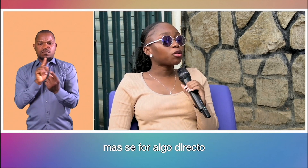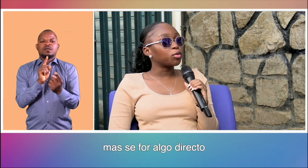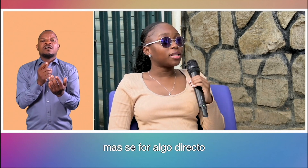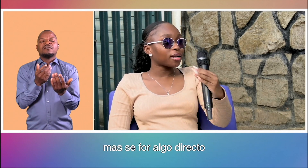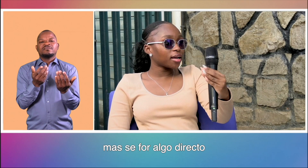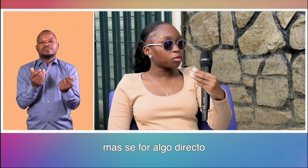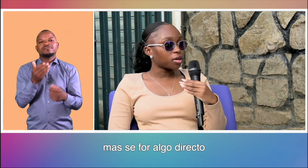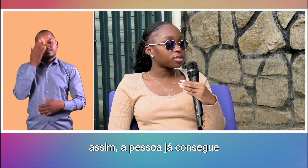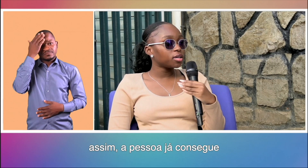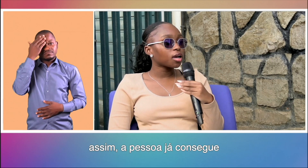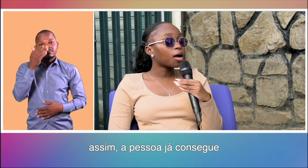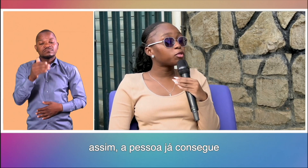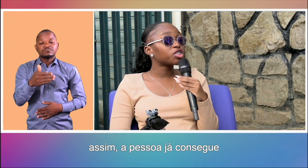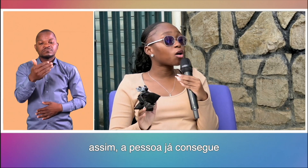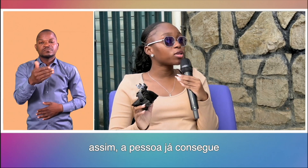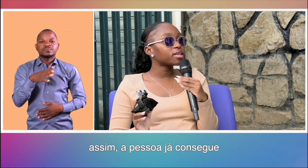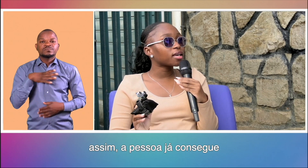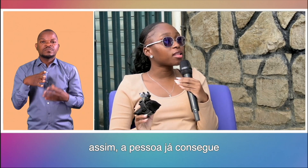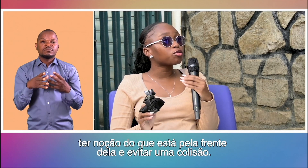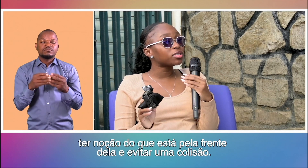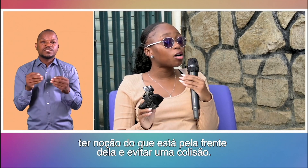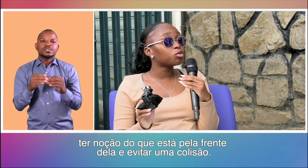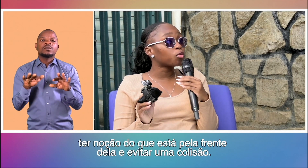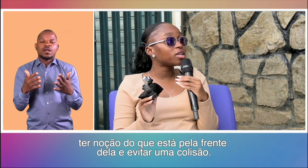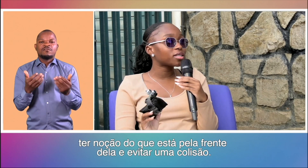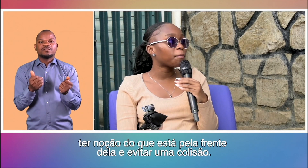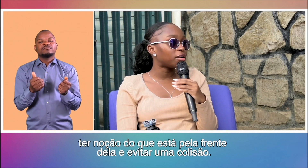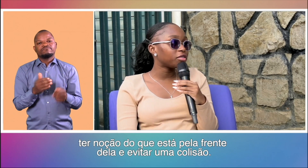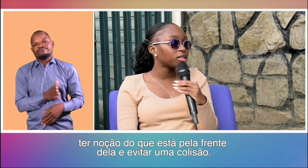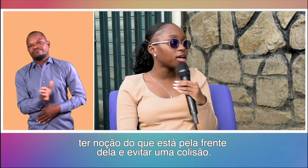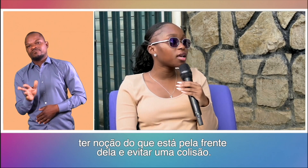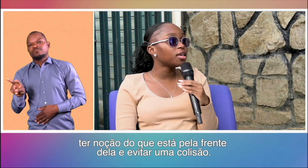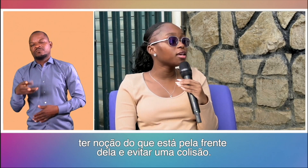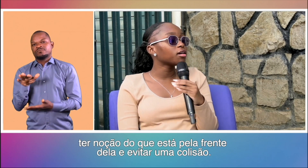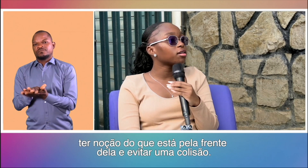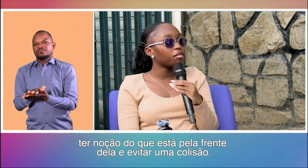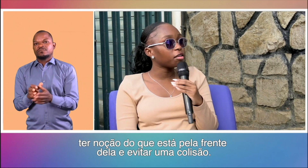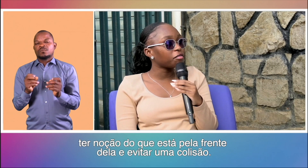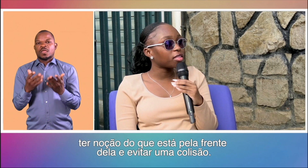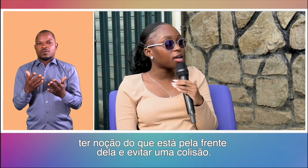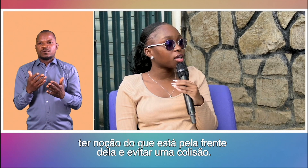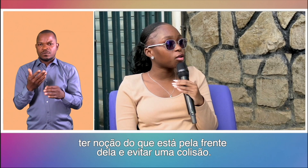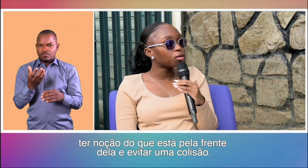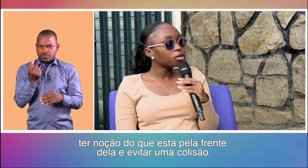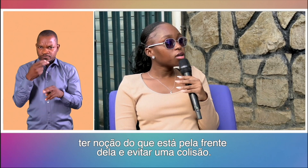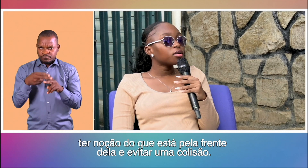algo direto assim, a pessoa já consegue ter noção do que está pela frente dela e evitar aquilo. Mesmo